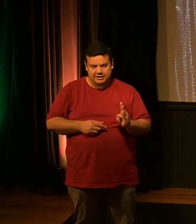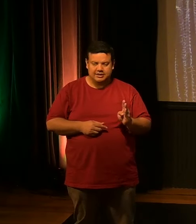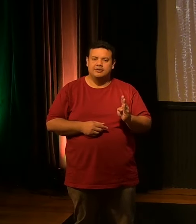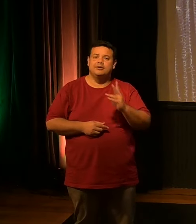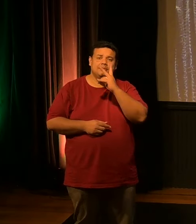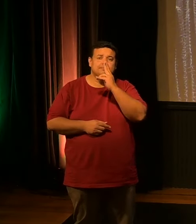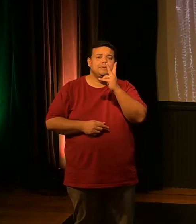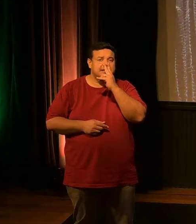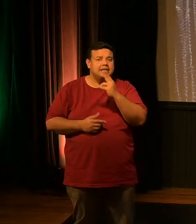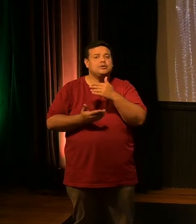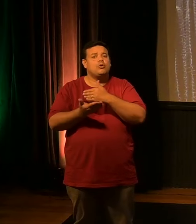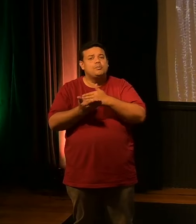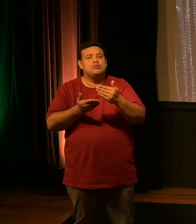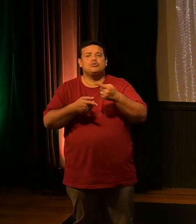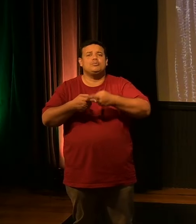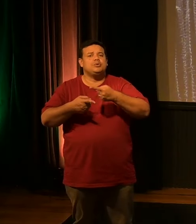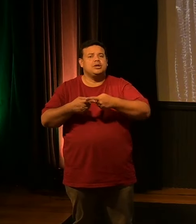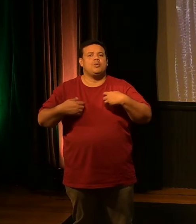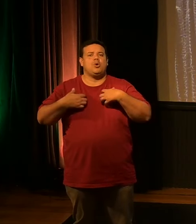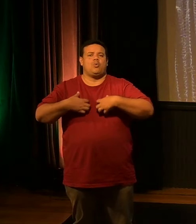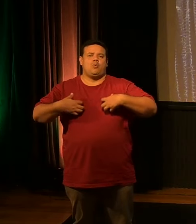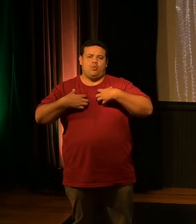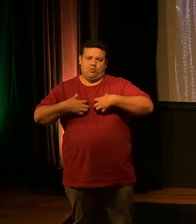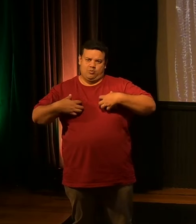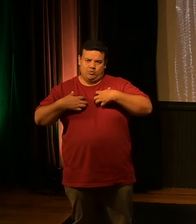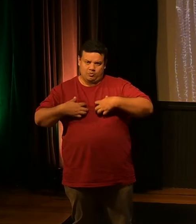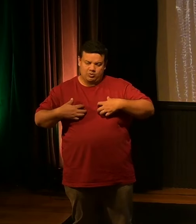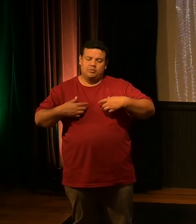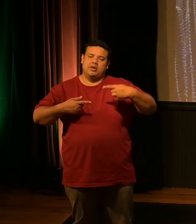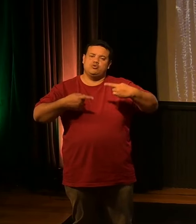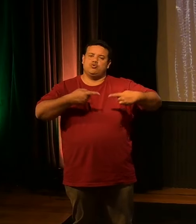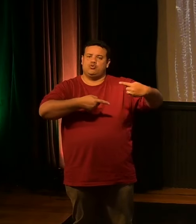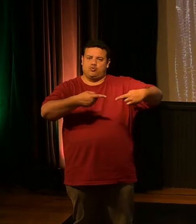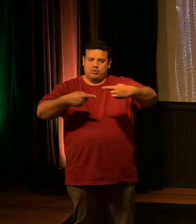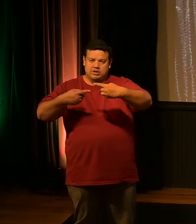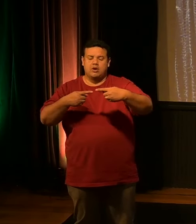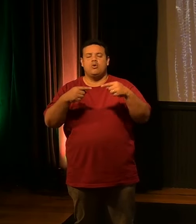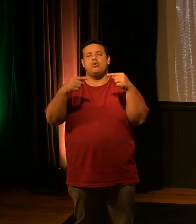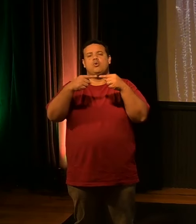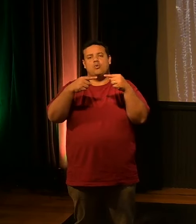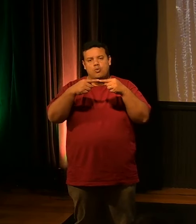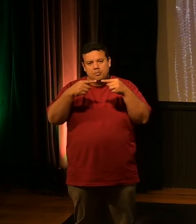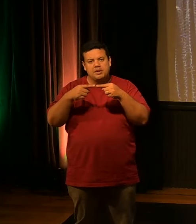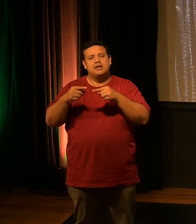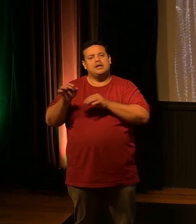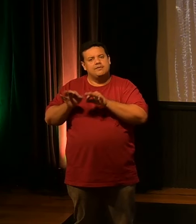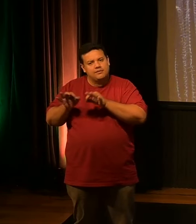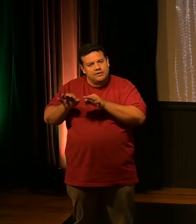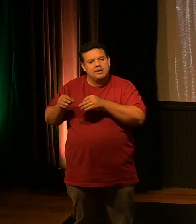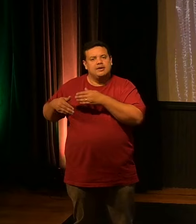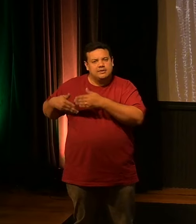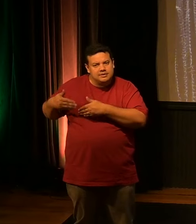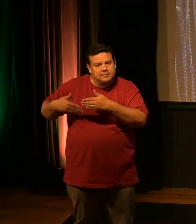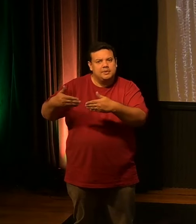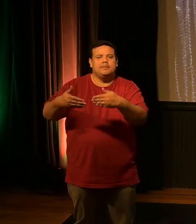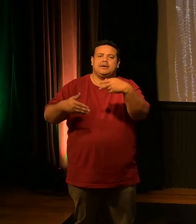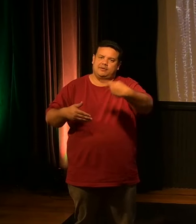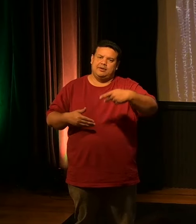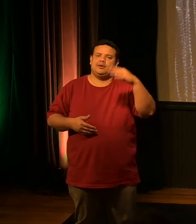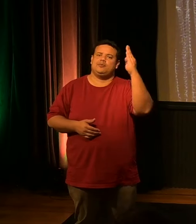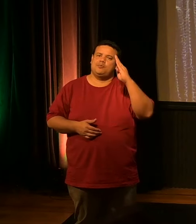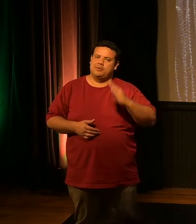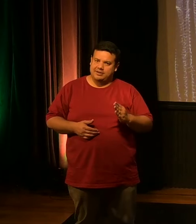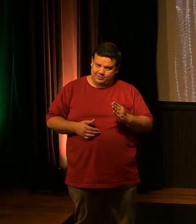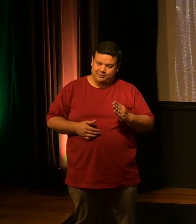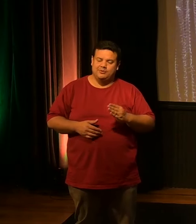incômodo, eu diria, também, de como as discussões relacionadas àquilo que vinha se desenhando enquanto o cinema negro brasileiro estavam se dando,